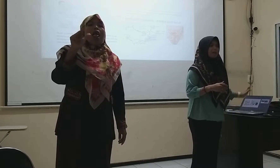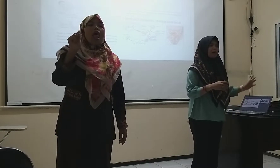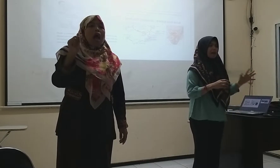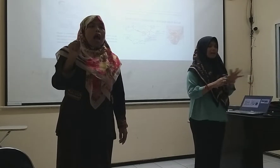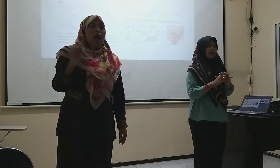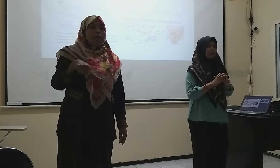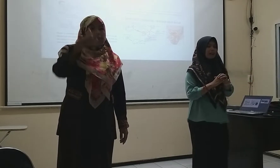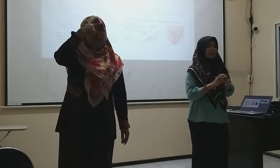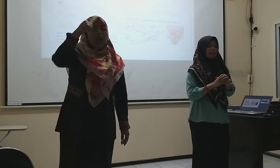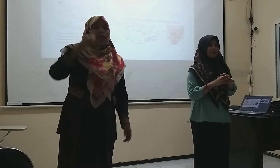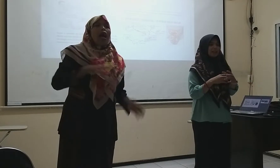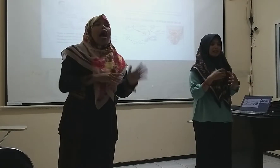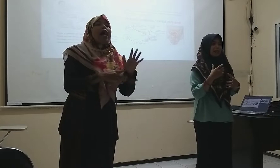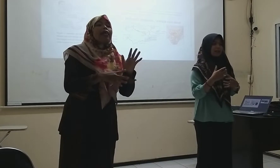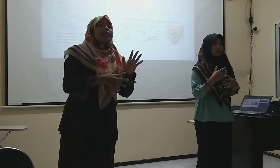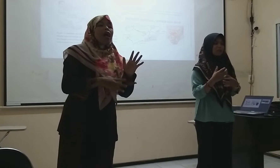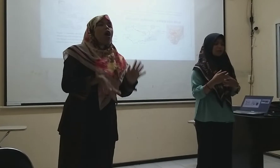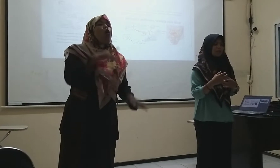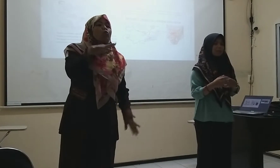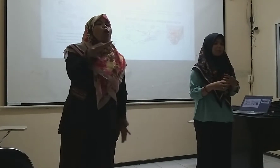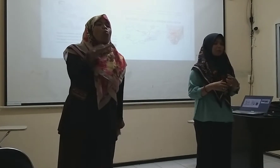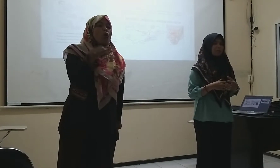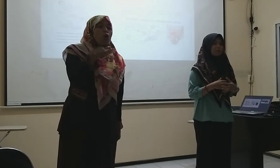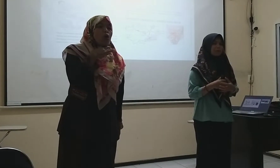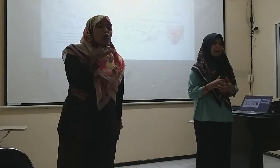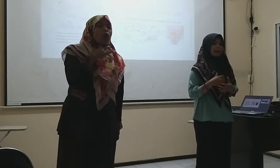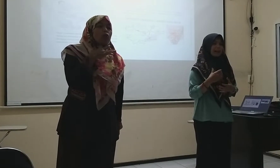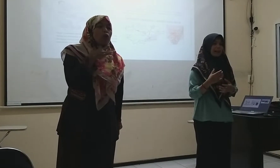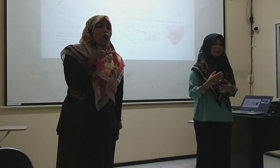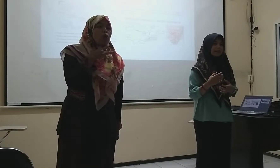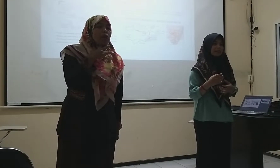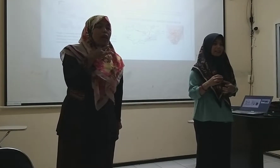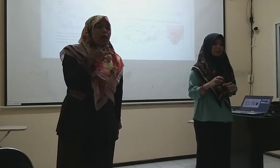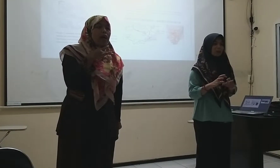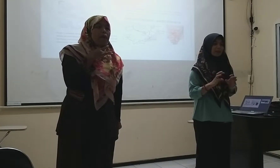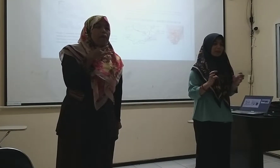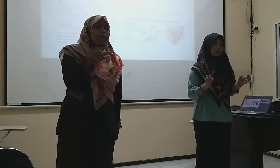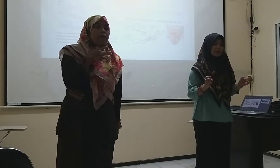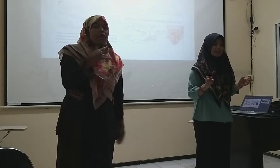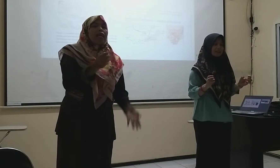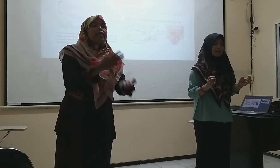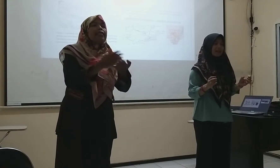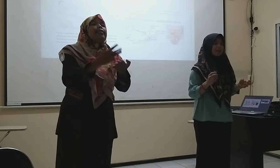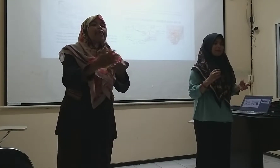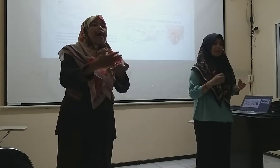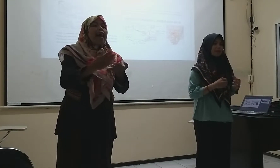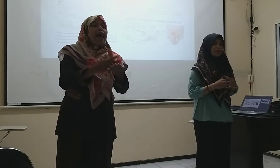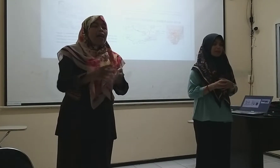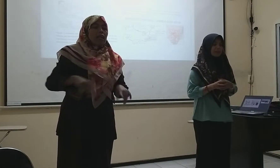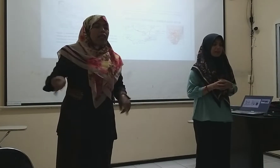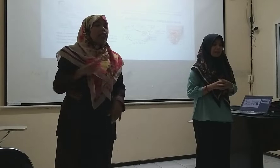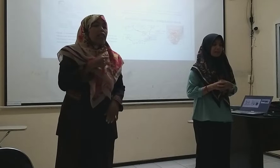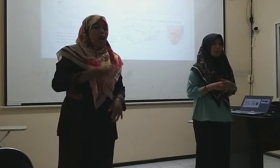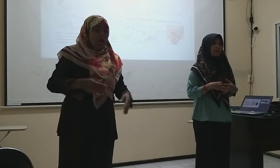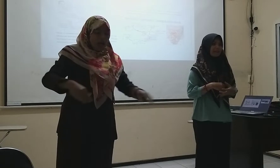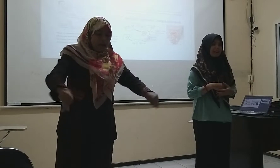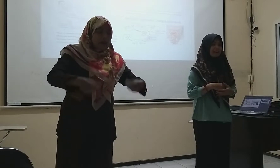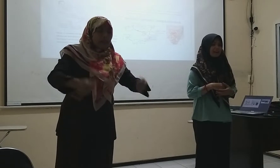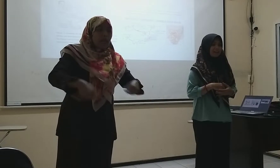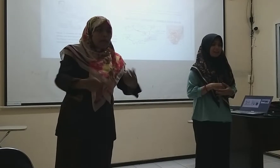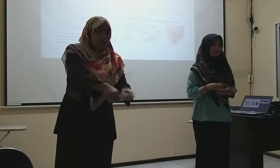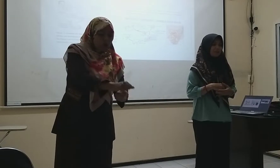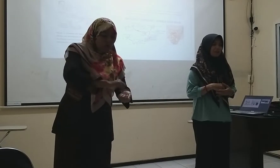Apabila bahan-bahan yang kita cuci menggunakan air yang terkontaminasi, bisa mengakibatkan